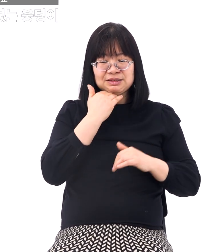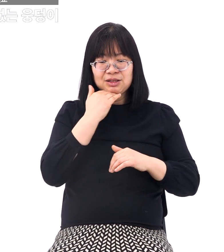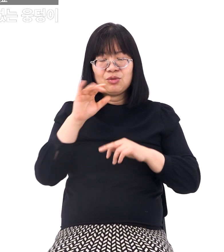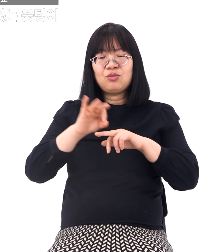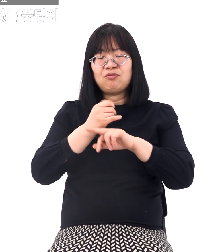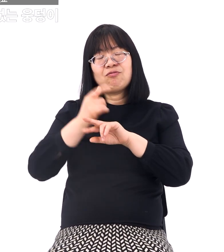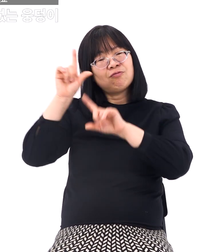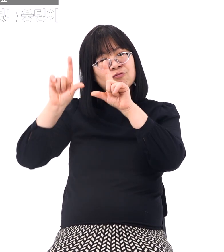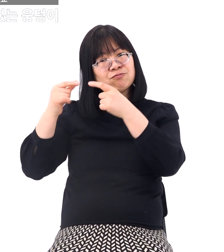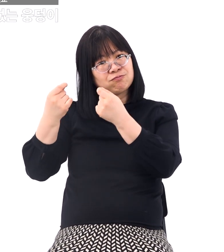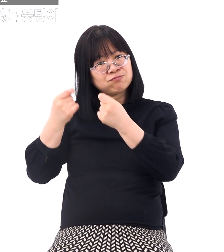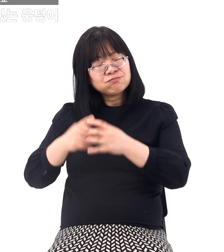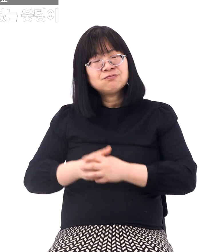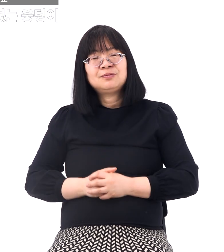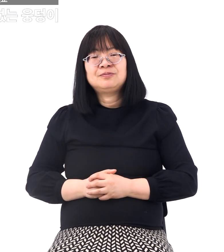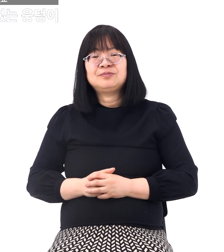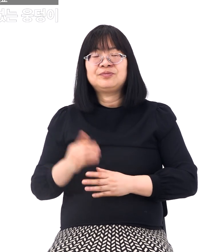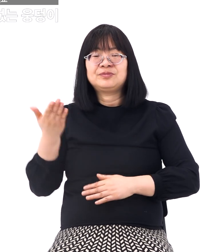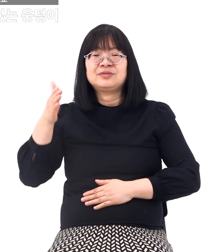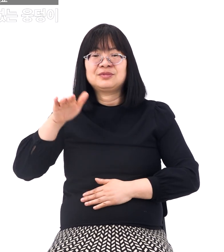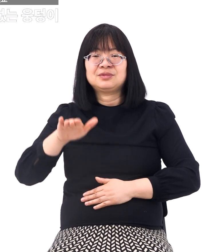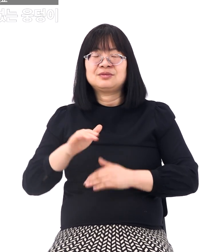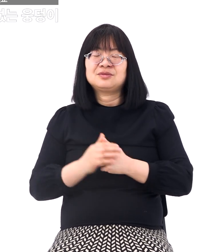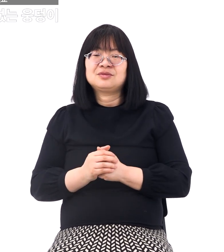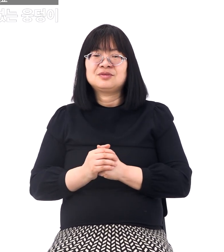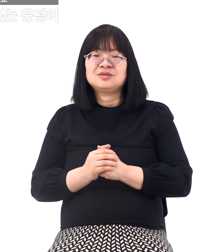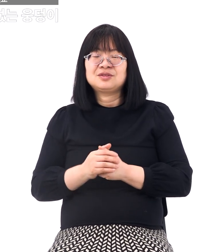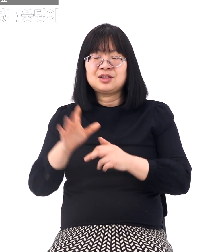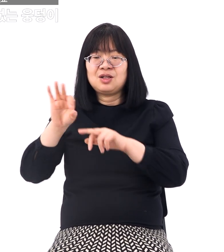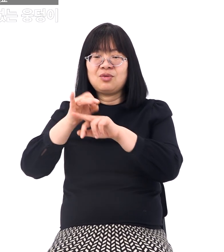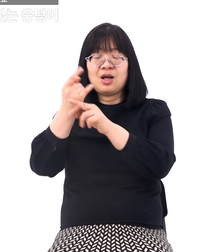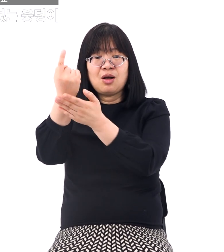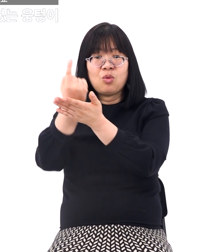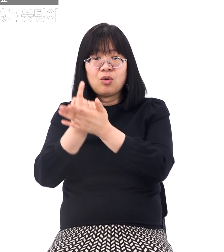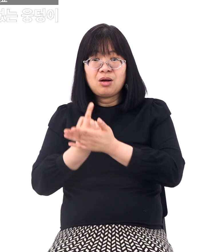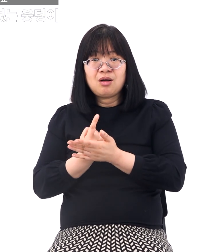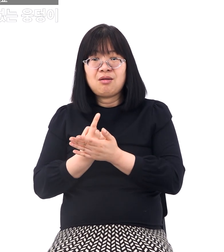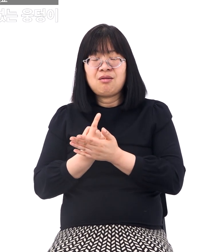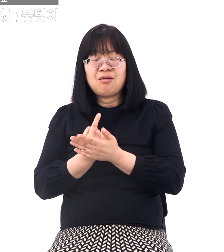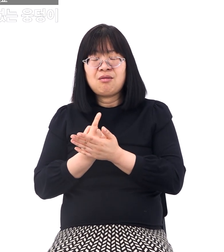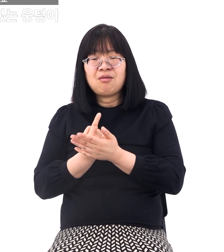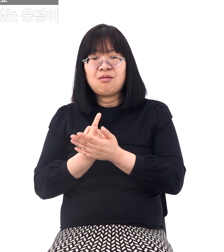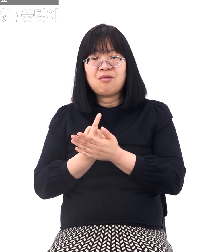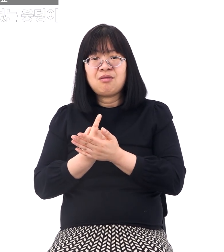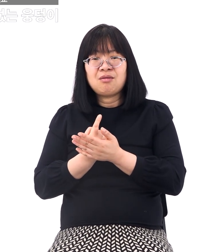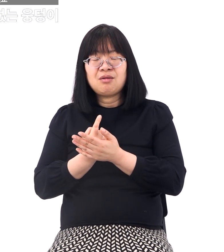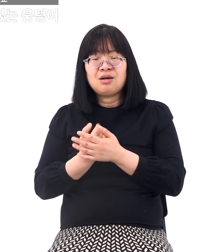메시아의 모습이에요. 그런데 왕이 오시는데 저기서